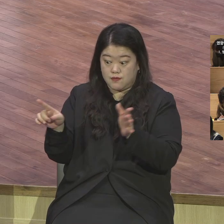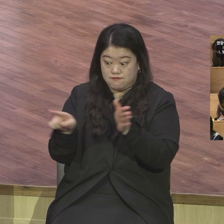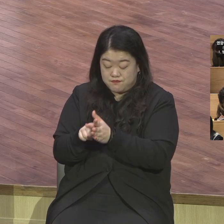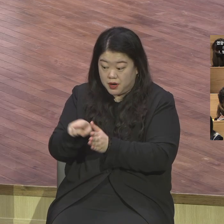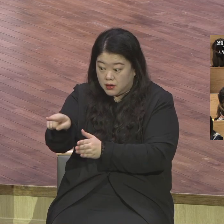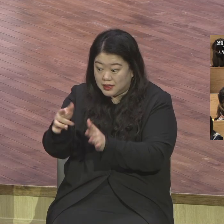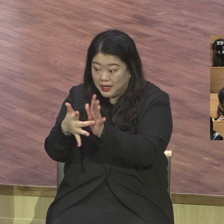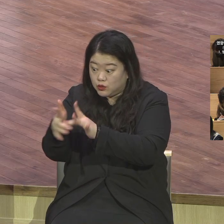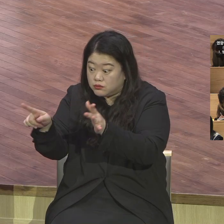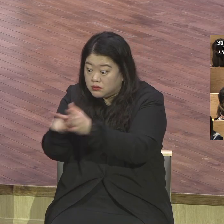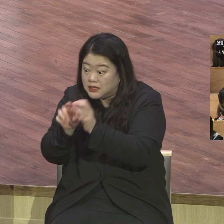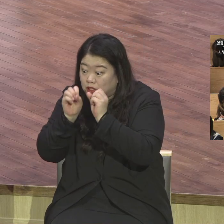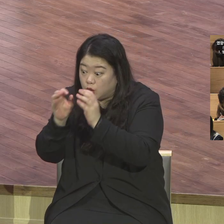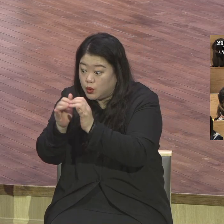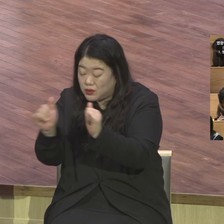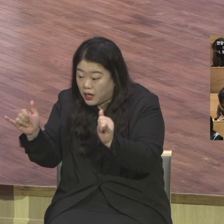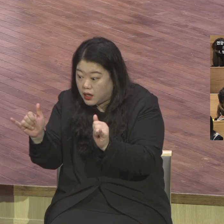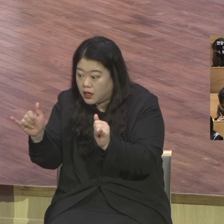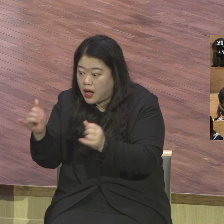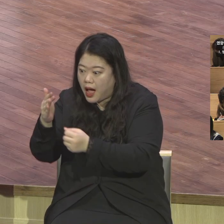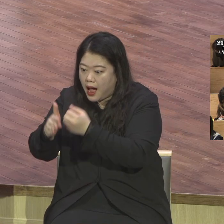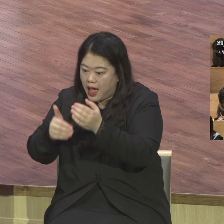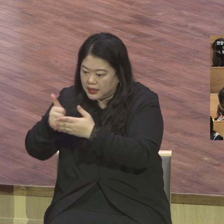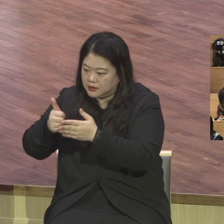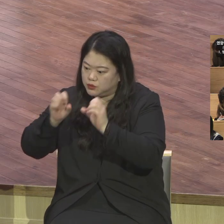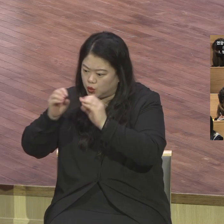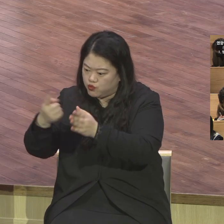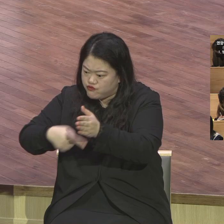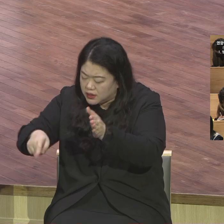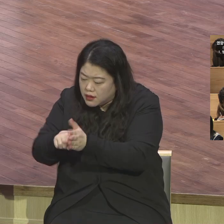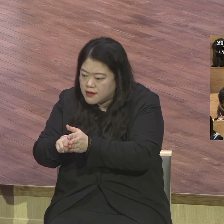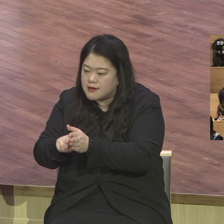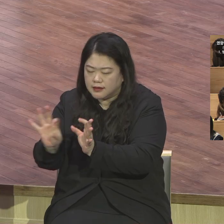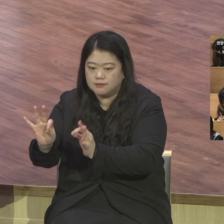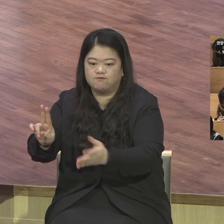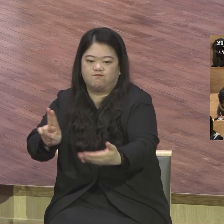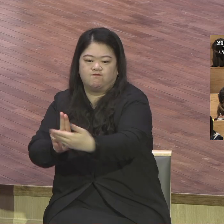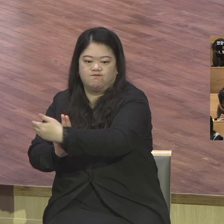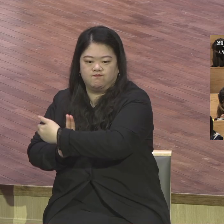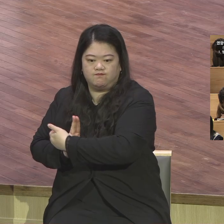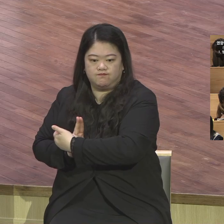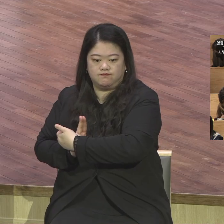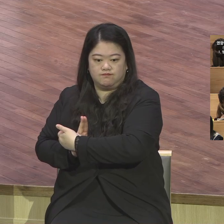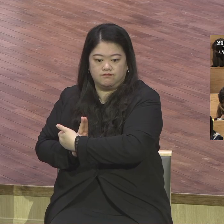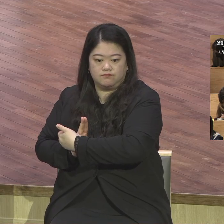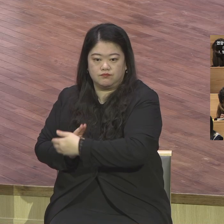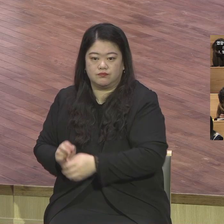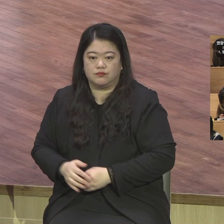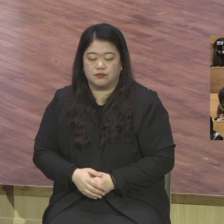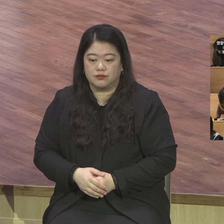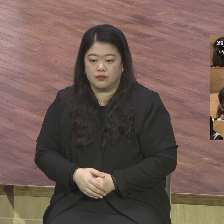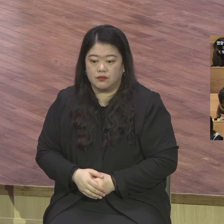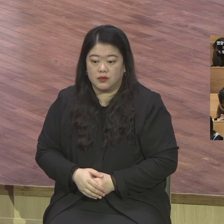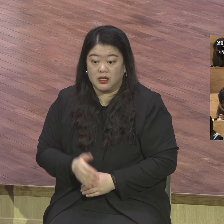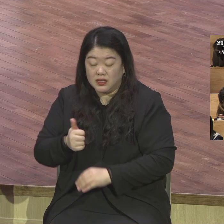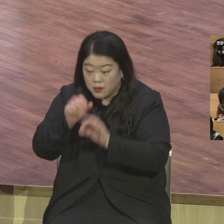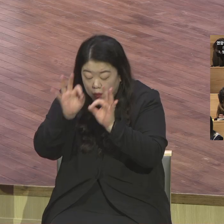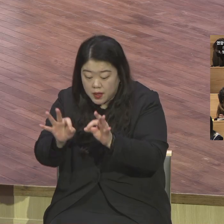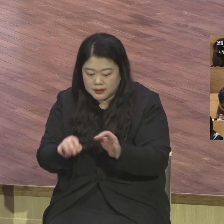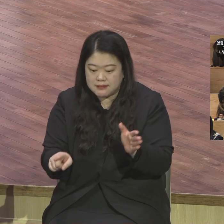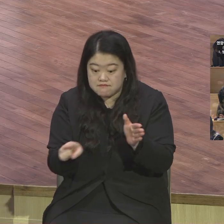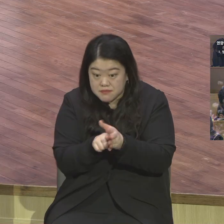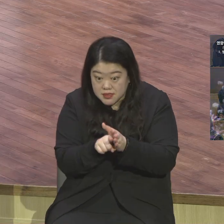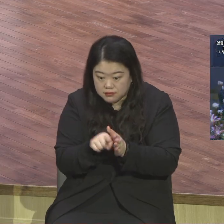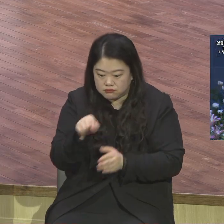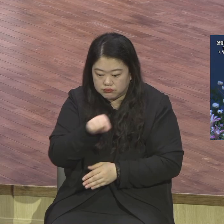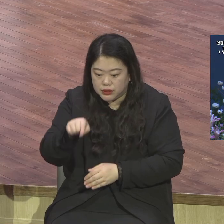그래서 영혼 없는 몸이 죽은 것 같이 행함이 없는 믿음은 죽은 것이라고 여기서 결론을 내리고 있습니다.